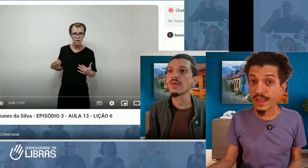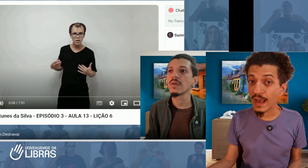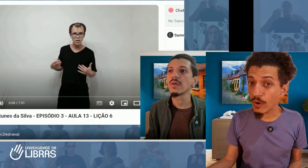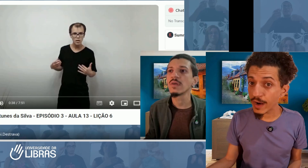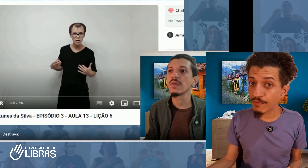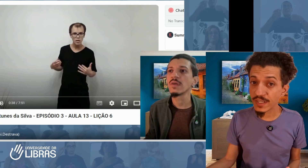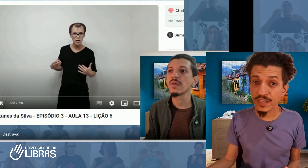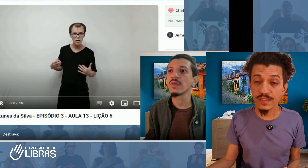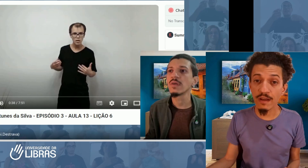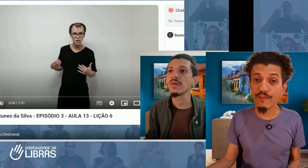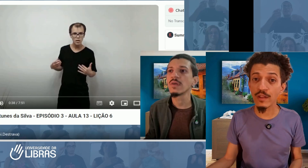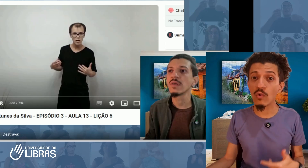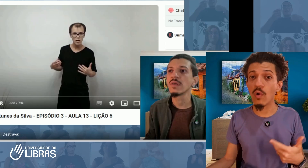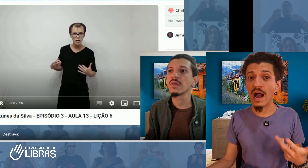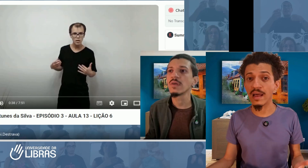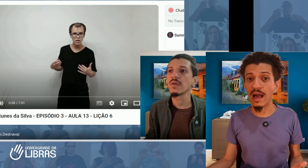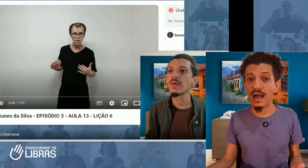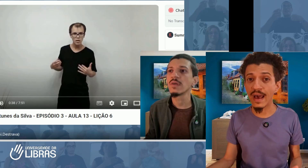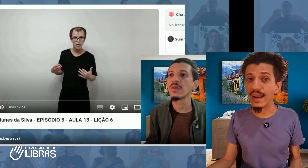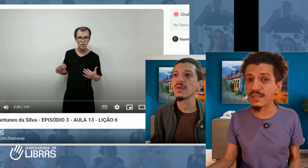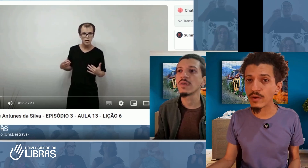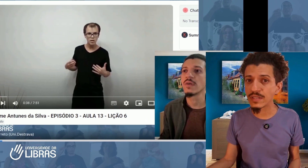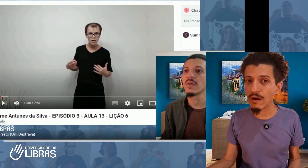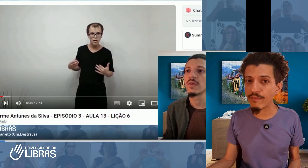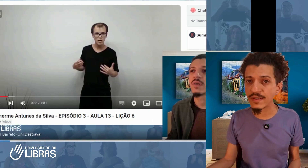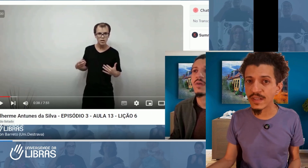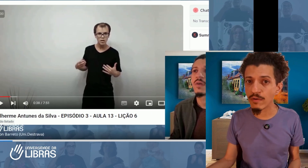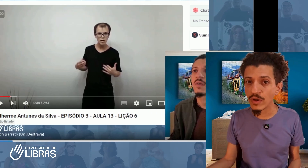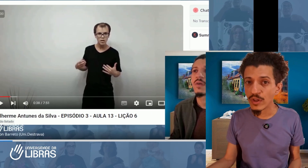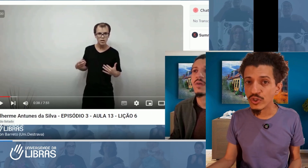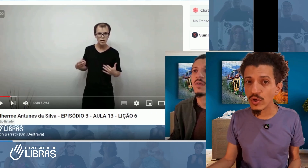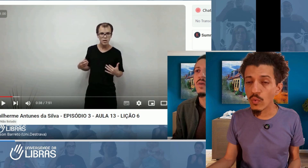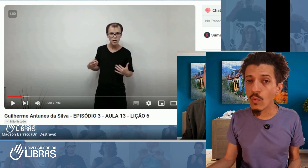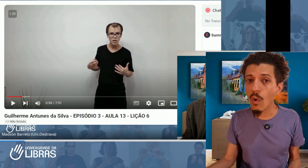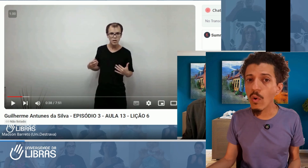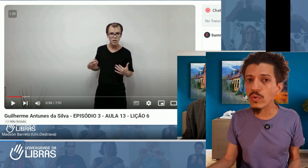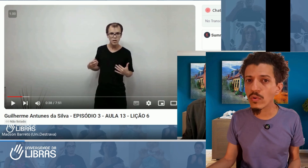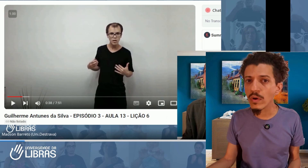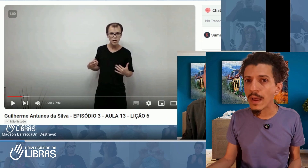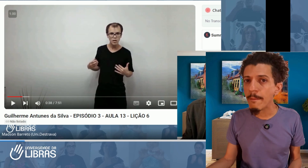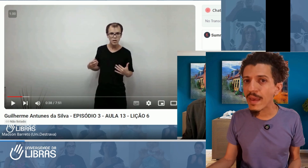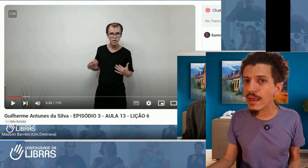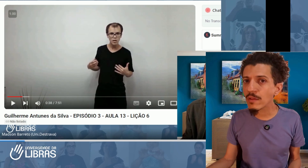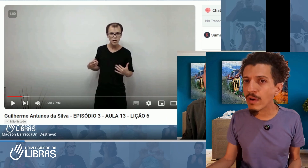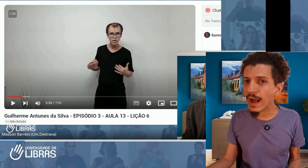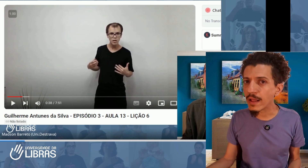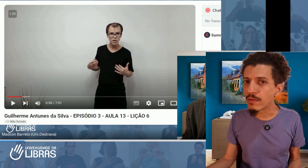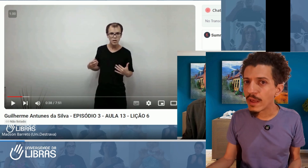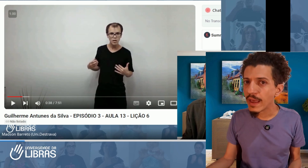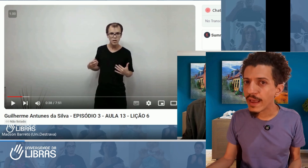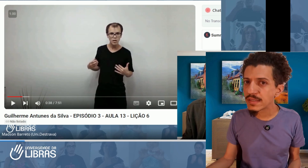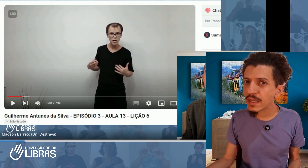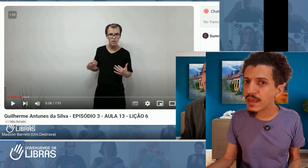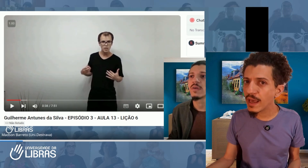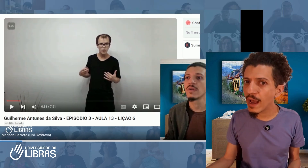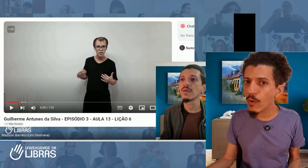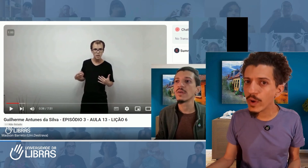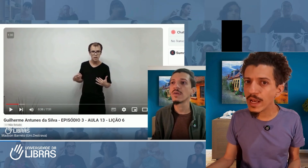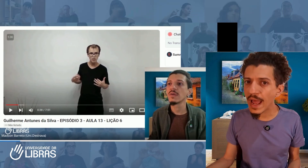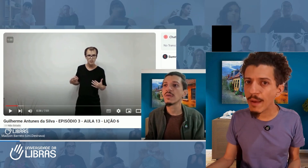agora você já está vendo a análise que eu estava fazendo de um outro mentorado. Esse aqui é o Guilherme. O